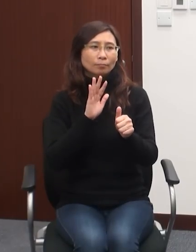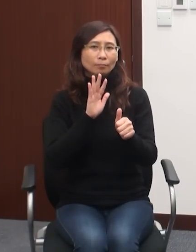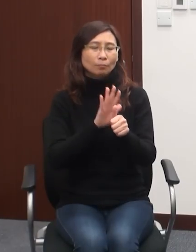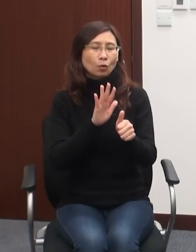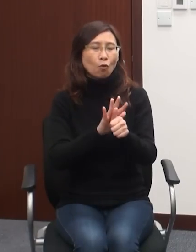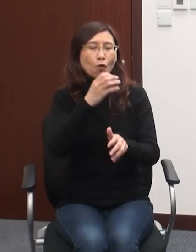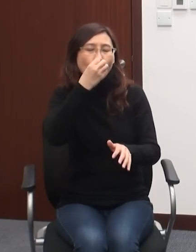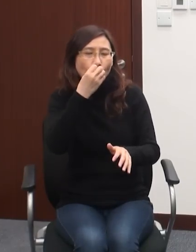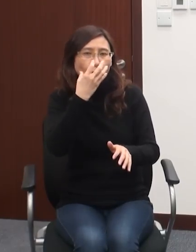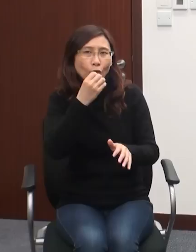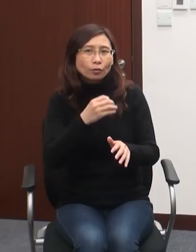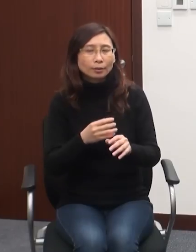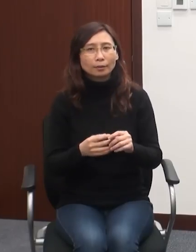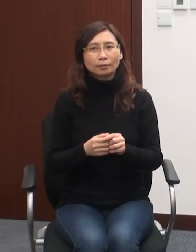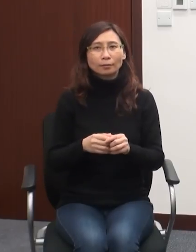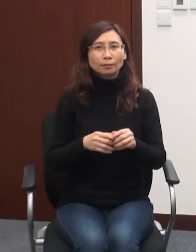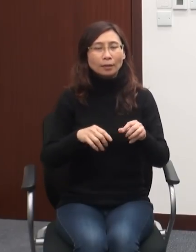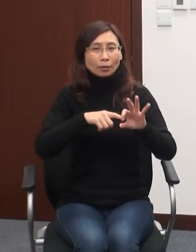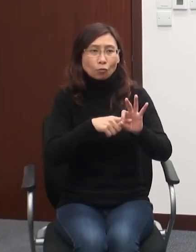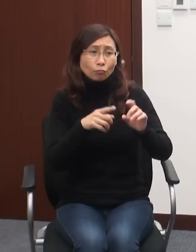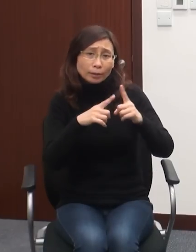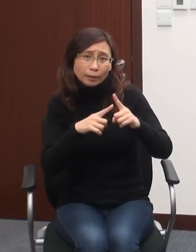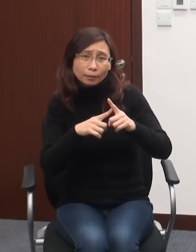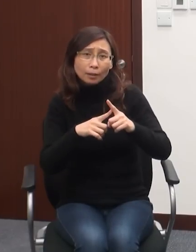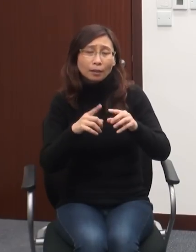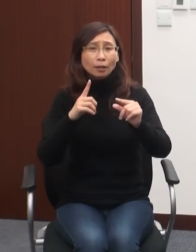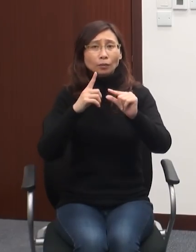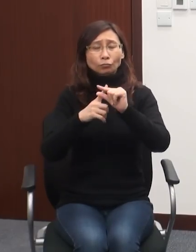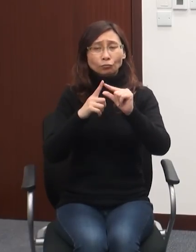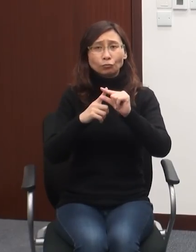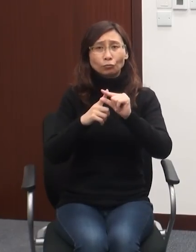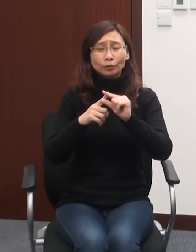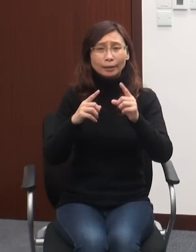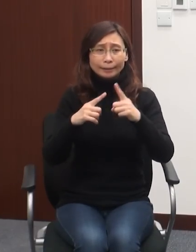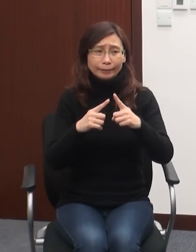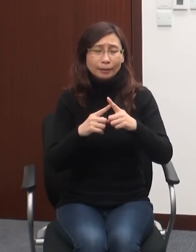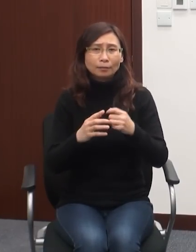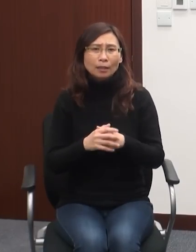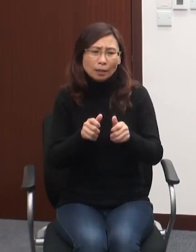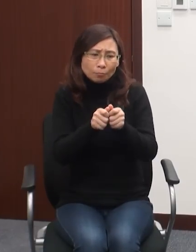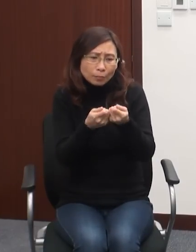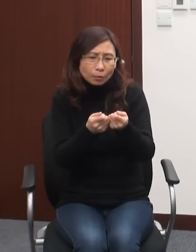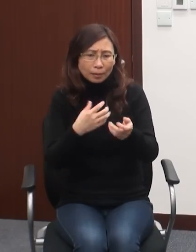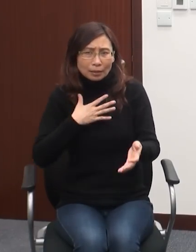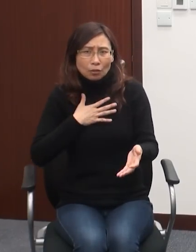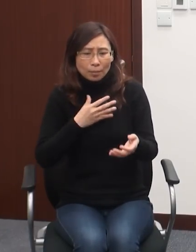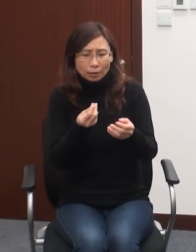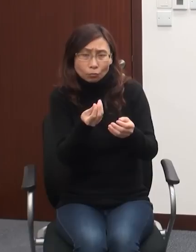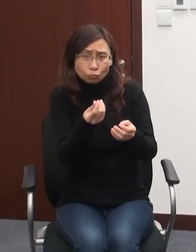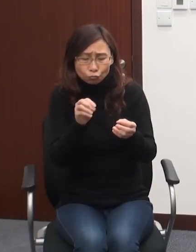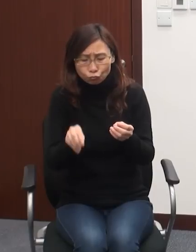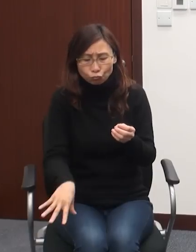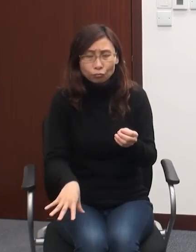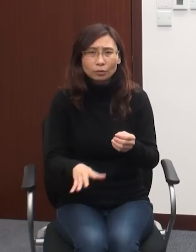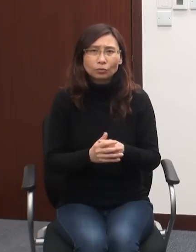貧富階層或者為中產階級做嘢，咁你又怕搣個餅嘅時候呢有餅碎，點搞咧？係